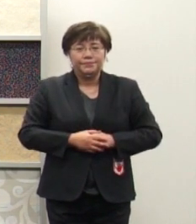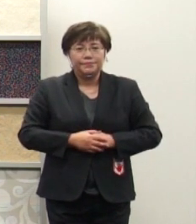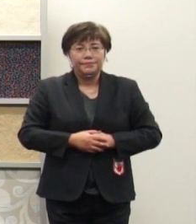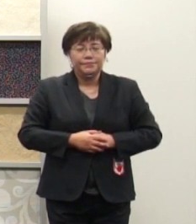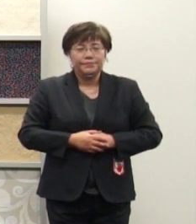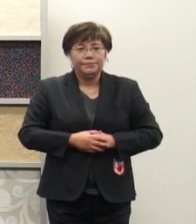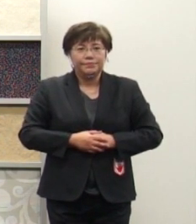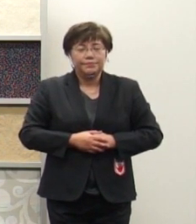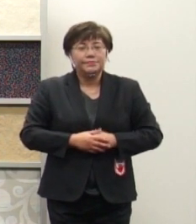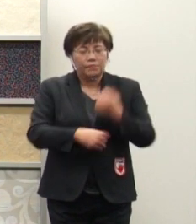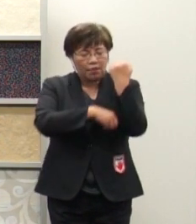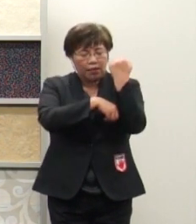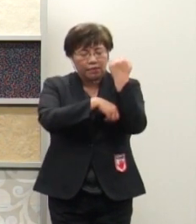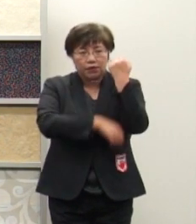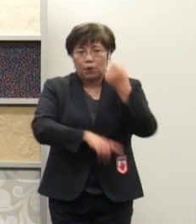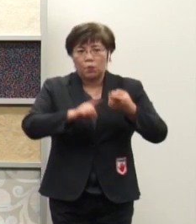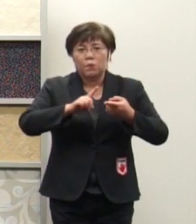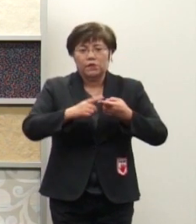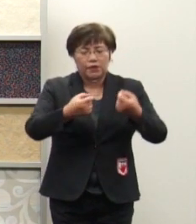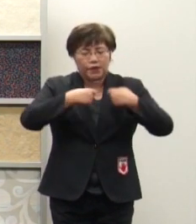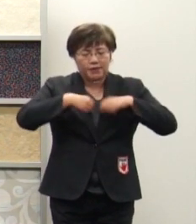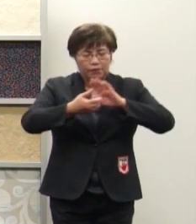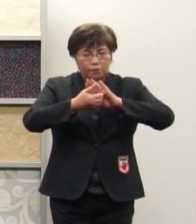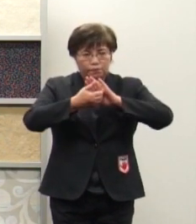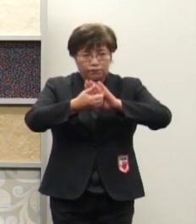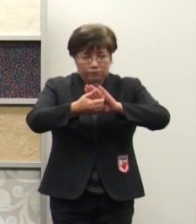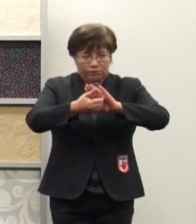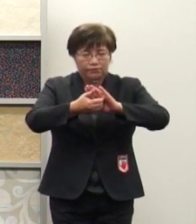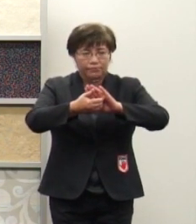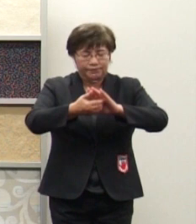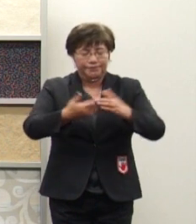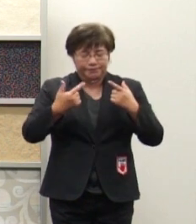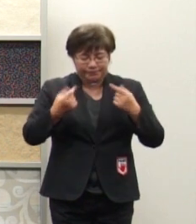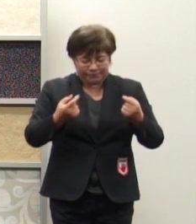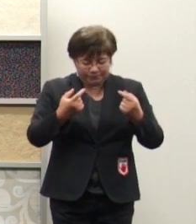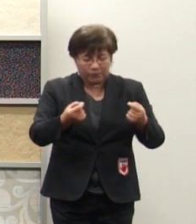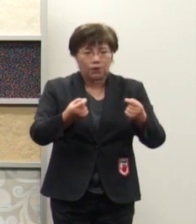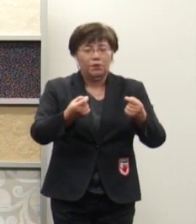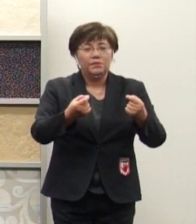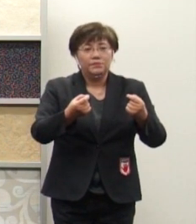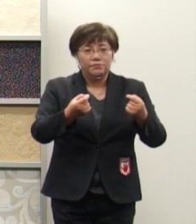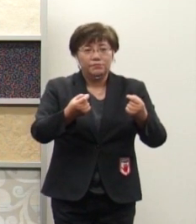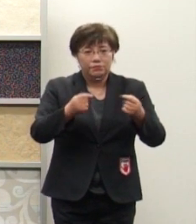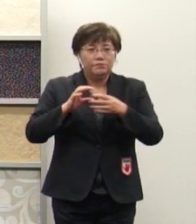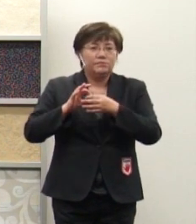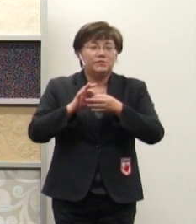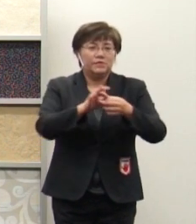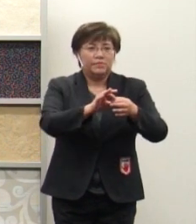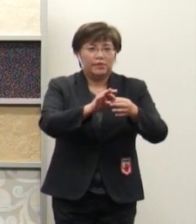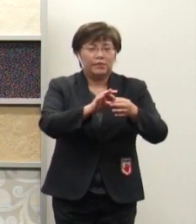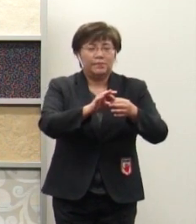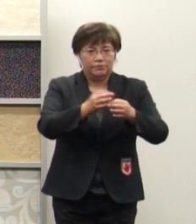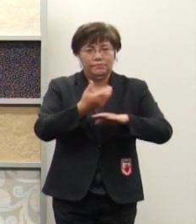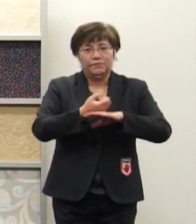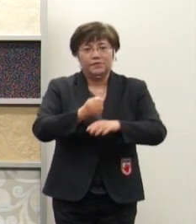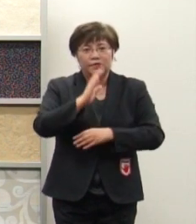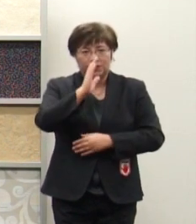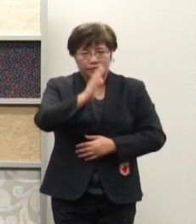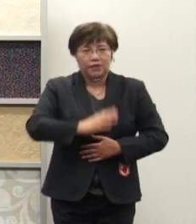まずは基本的な感染防止対策を粘り強く継続し徹底をしていただくこ